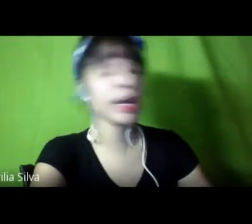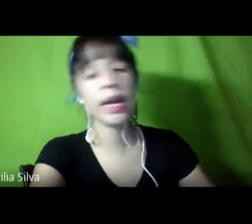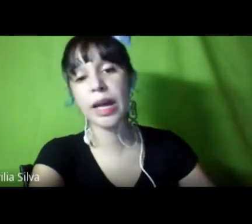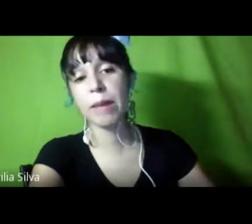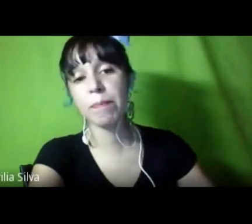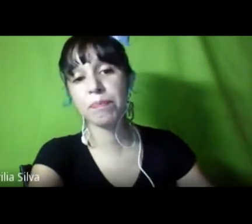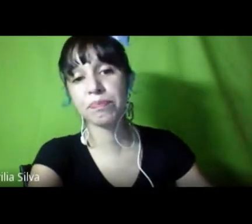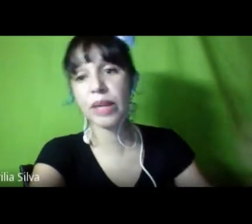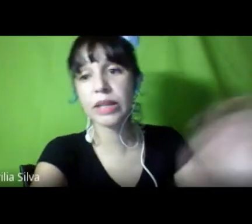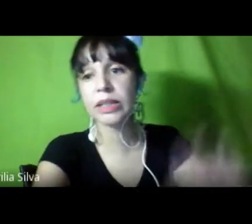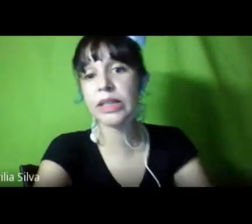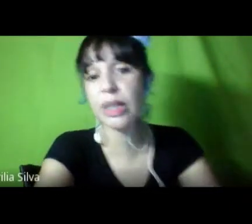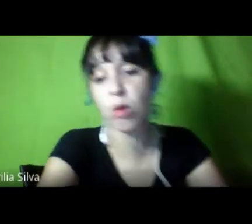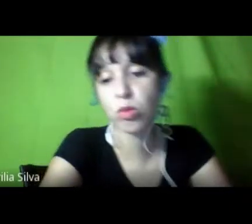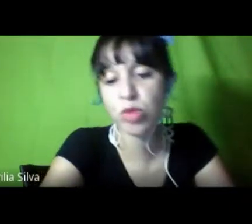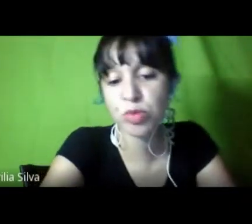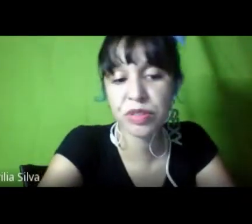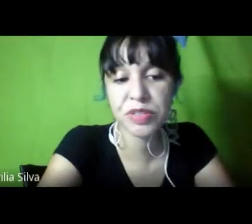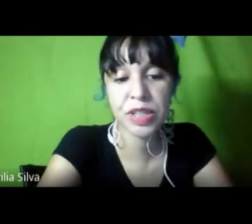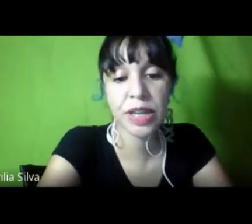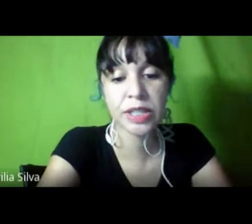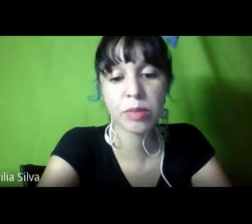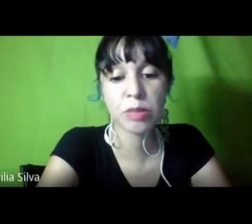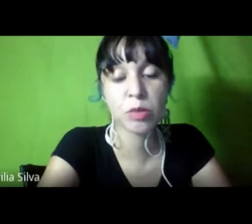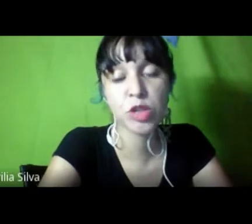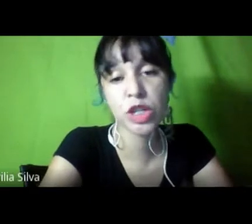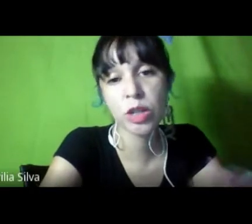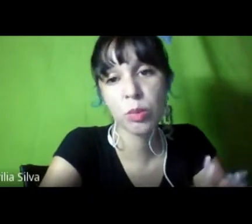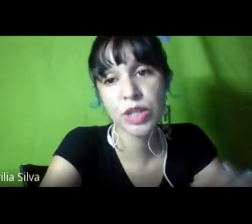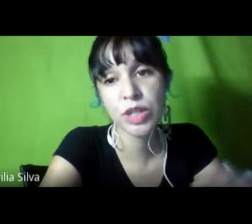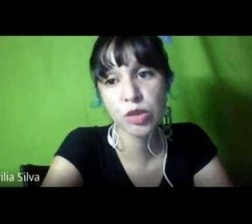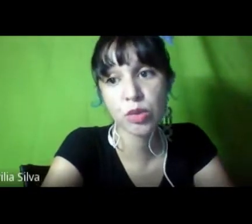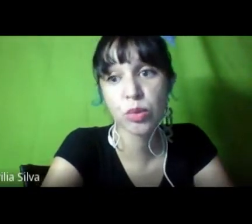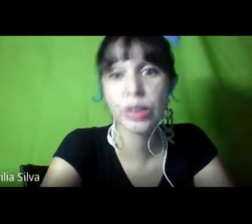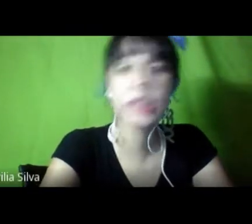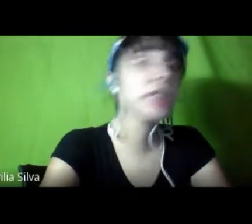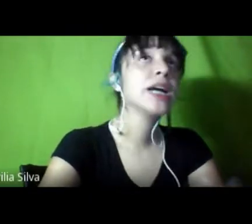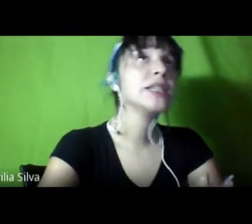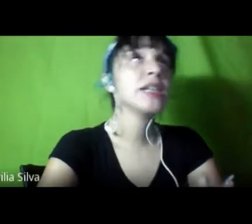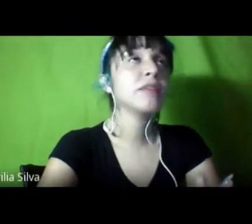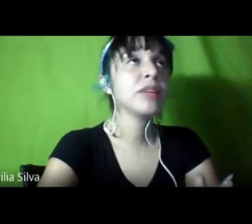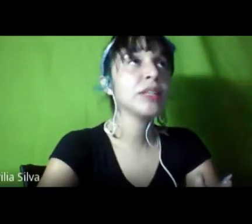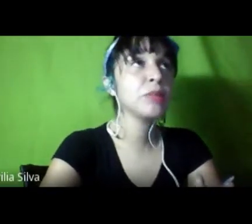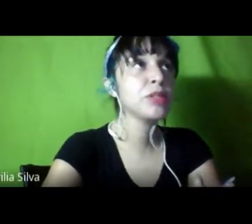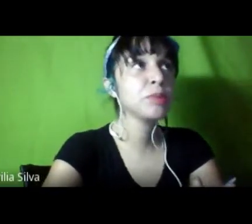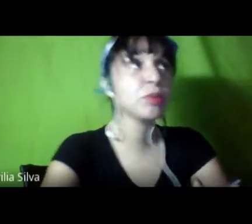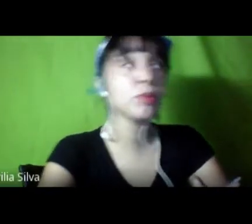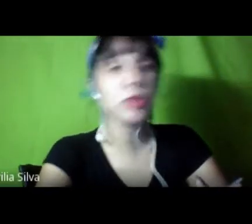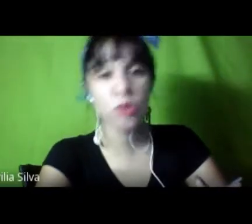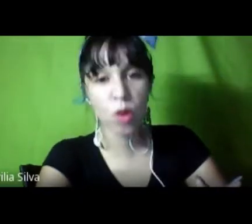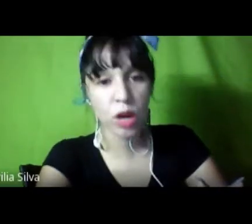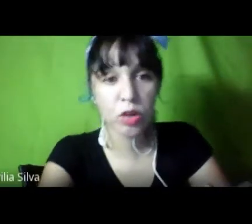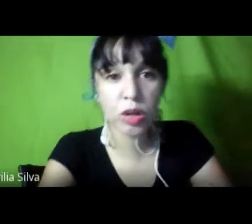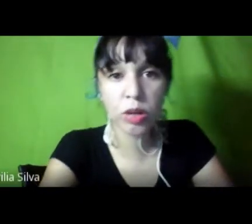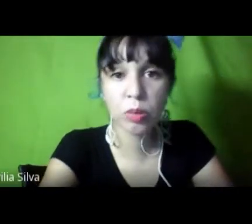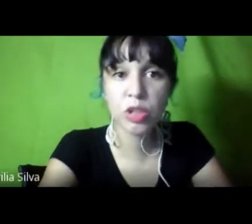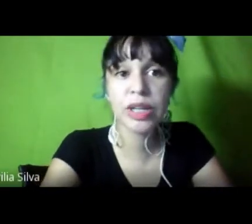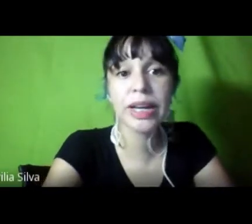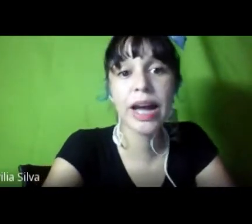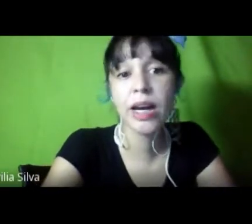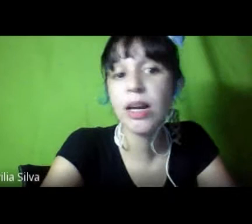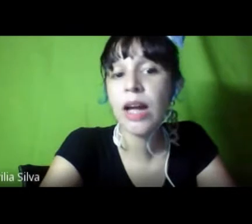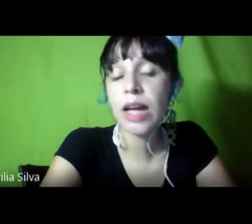né, que têm algum tipo de deficiência, por exemplo, hoje ela não pode ser excluída se ela vai entrar, por exemplo, numa escola. A escola não